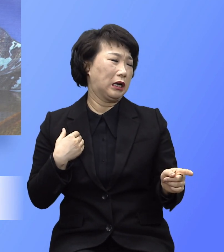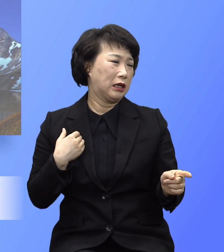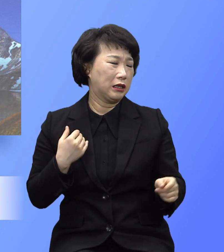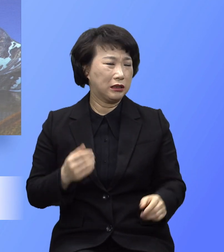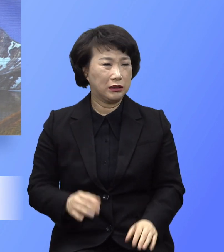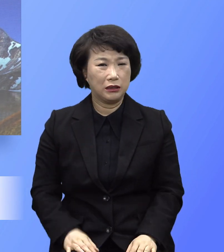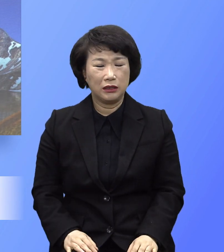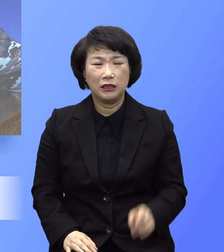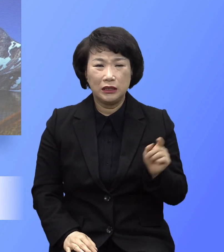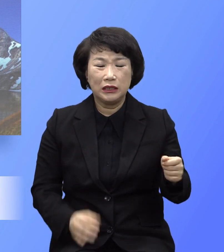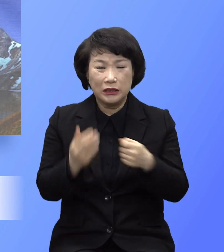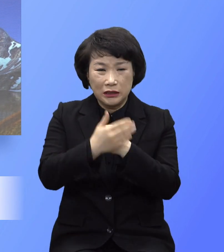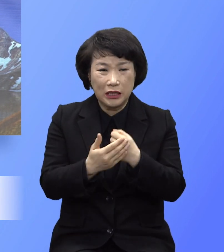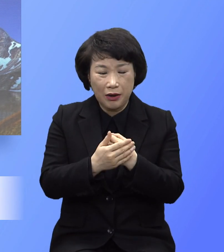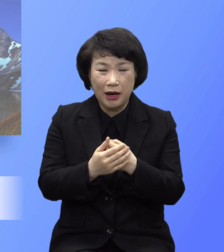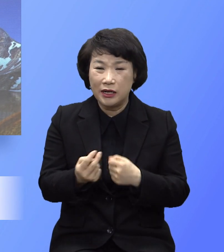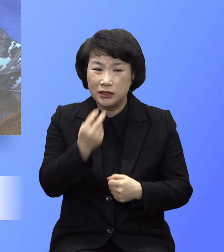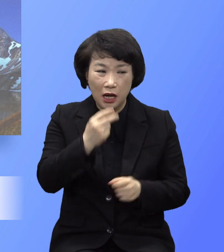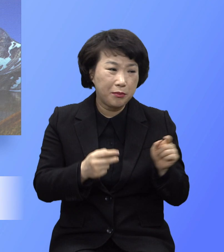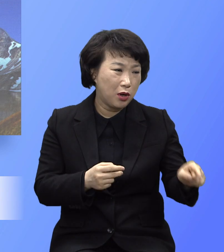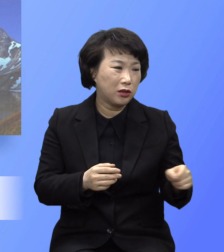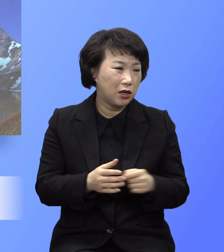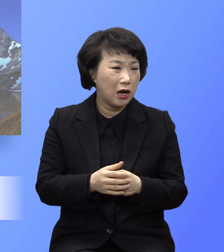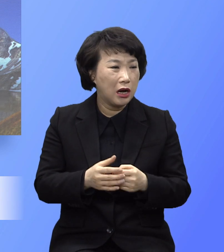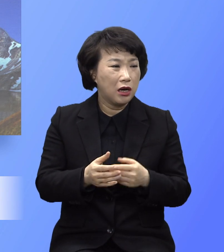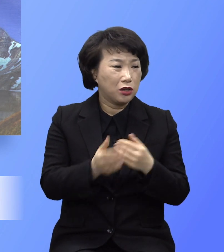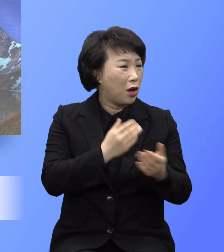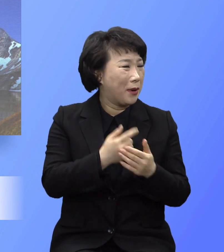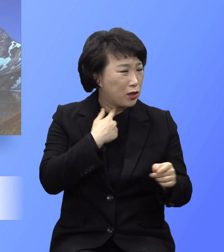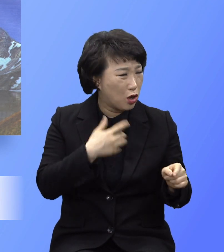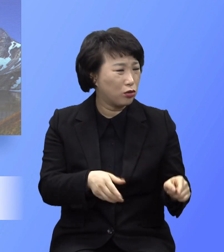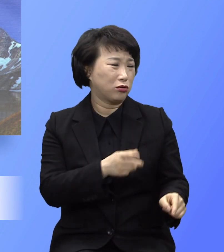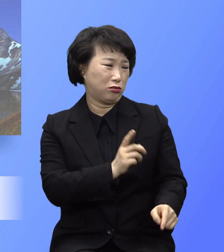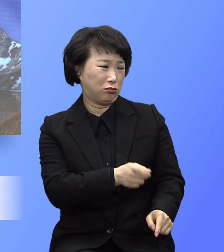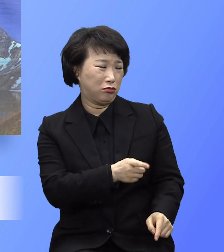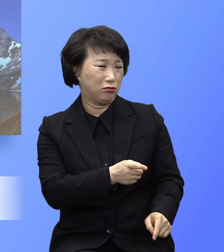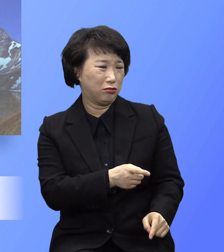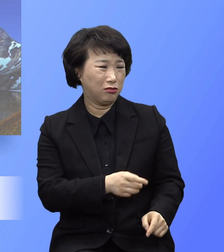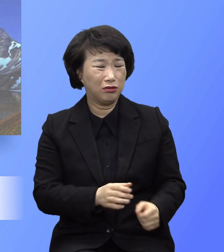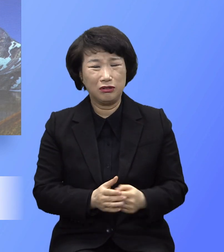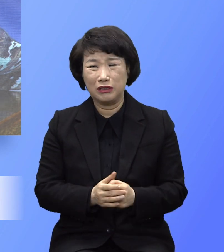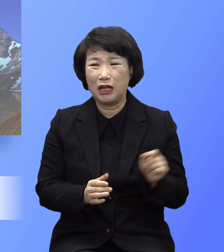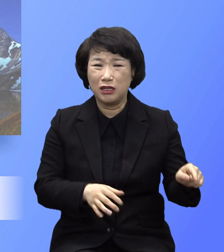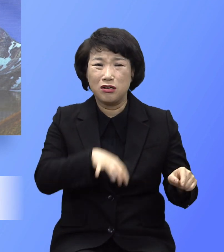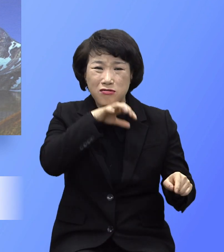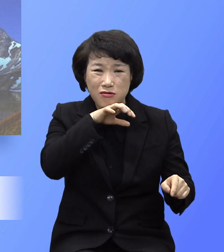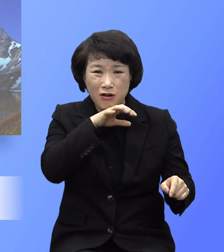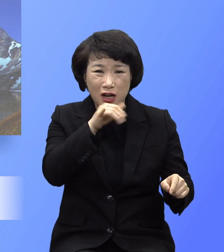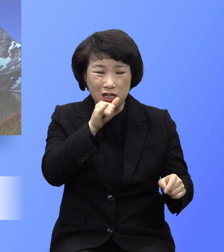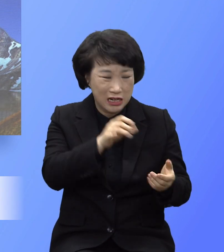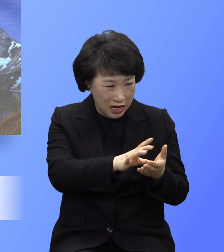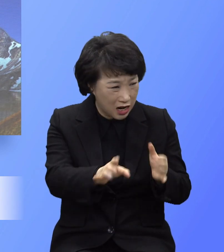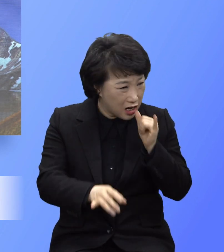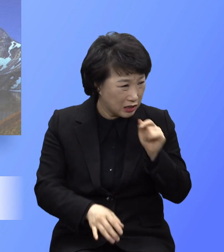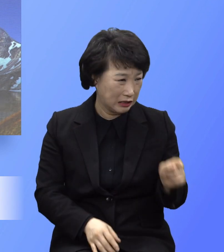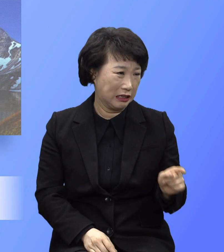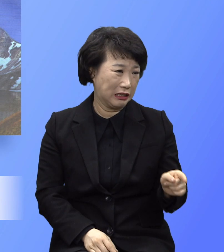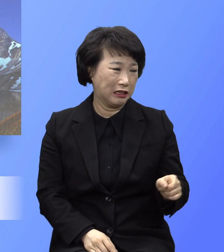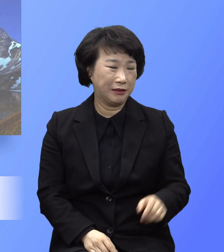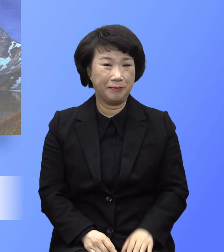사람이요, 그런 은혜와 생명을 얻어본 사실이 없는 사람이기 때문에 그런 객기를 부린다 이